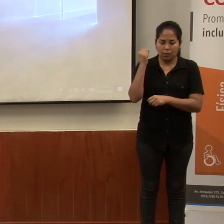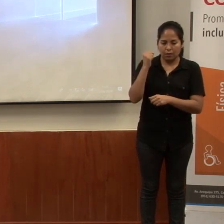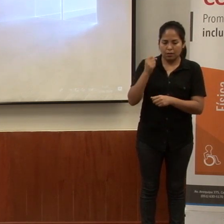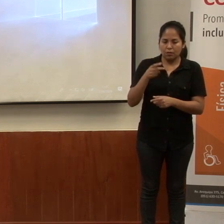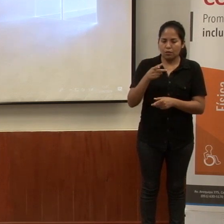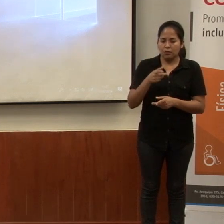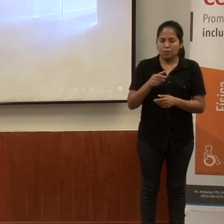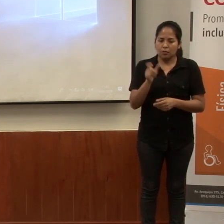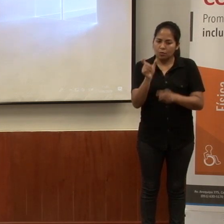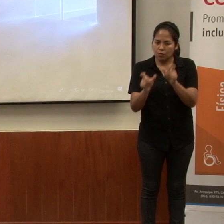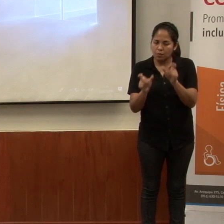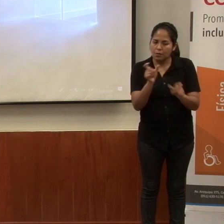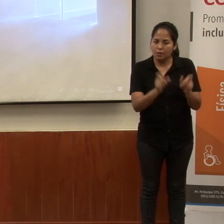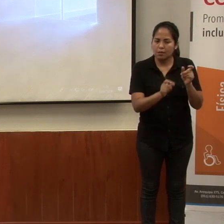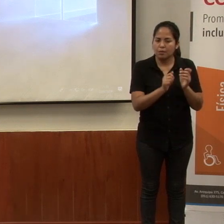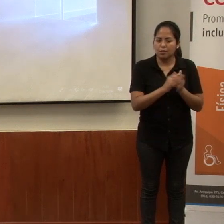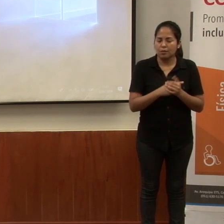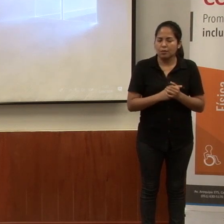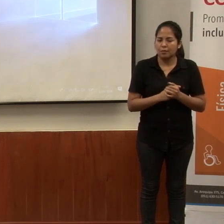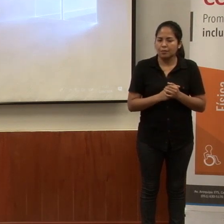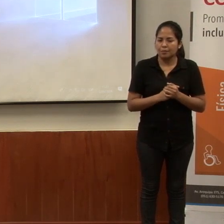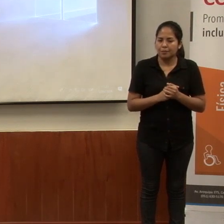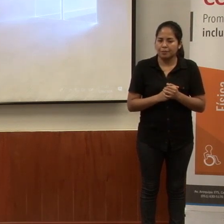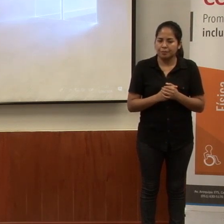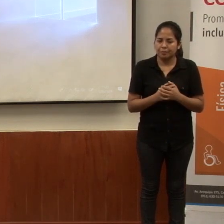un indicador que se llama